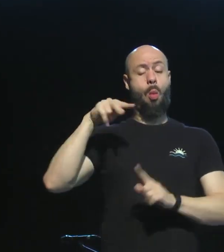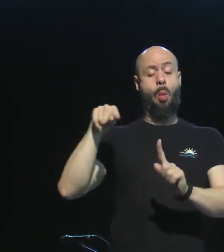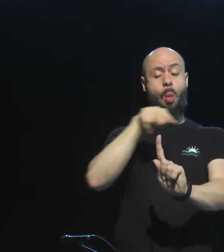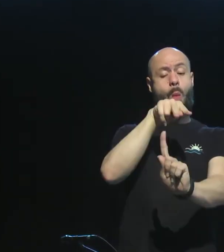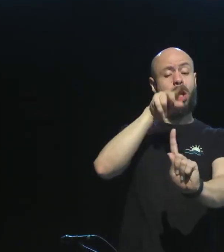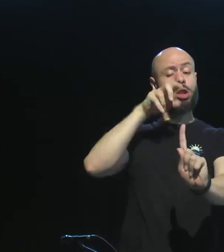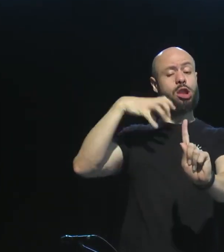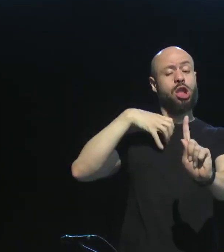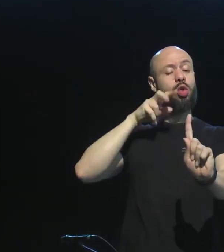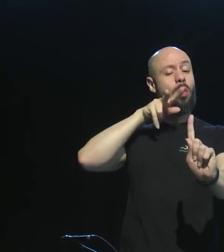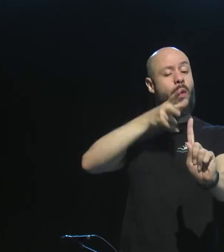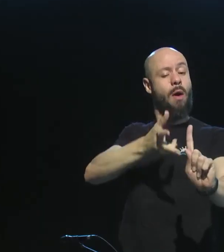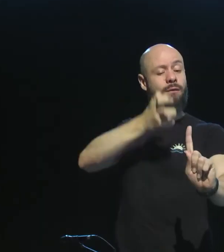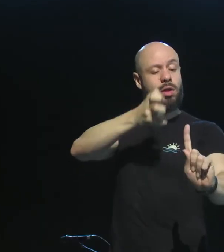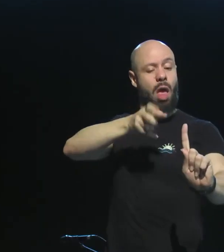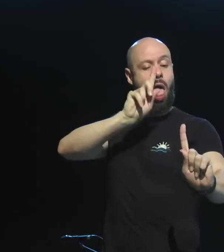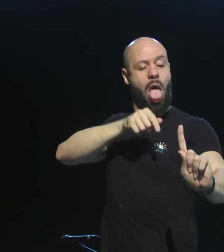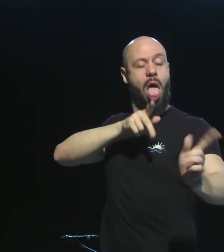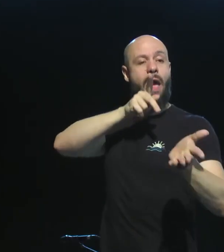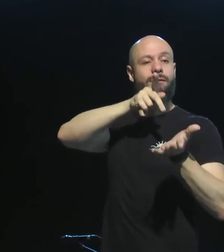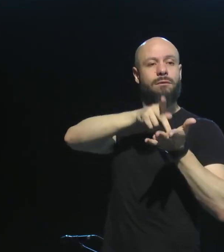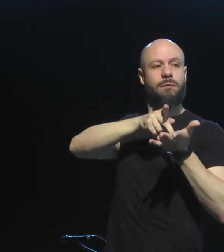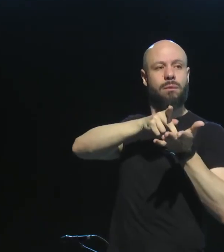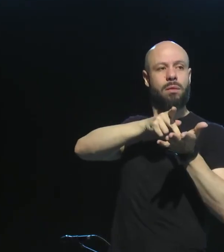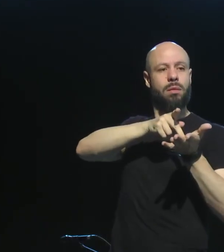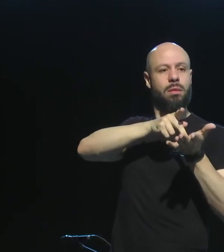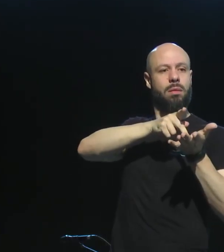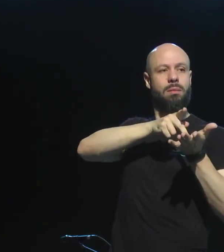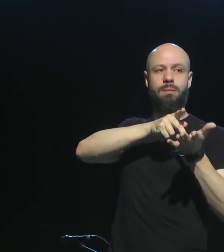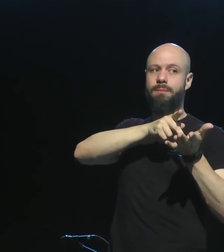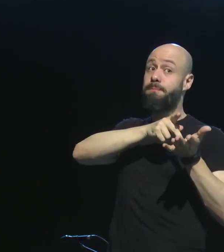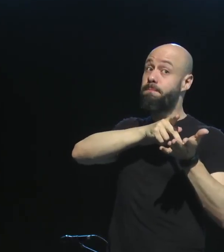a gente pode começar a acreditar